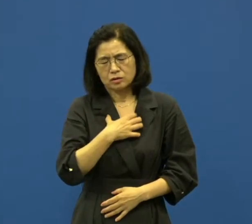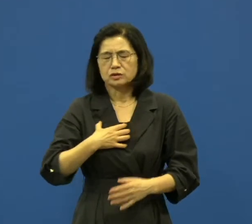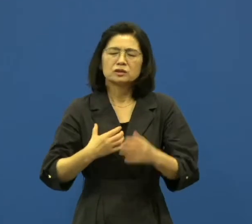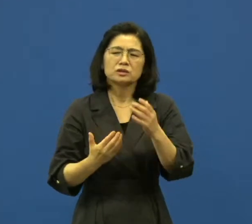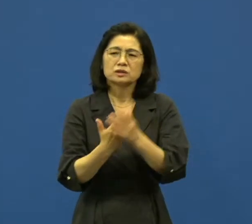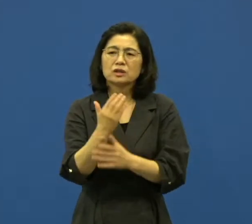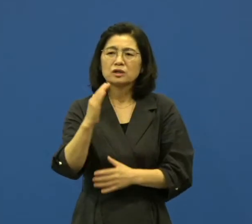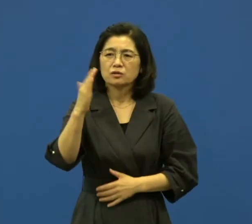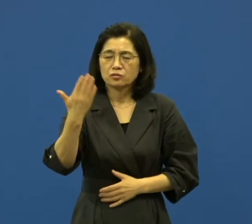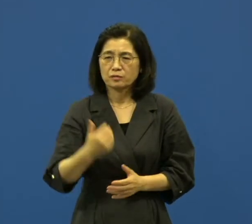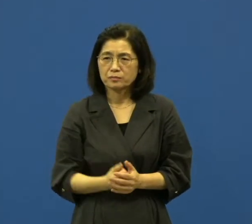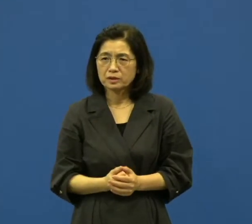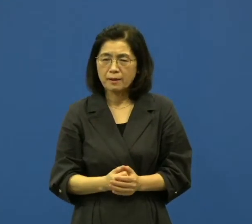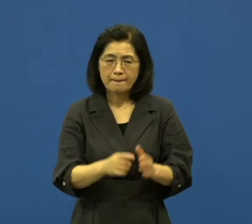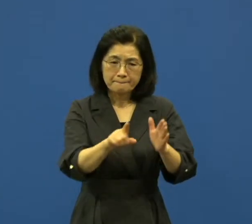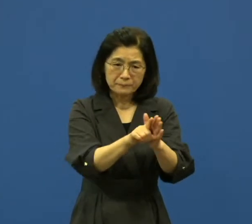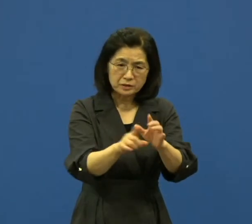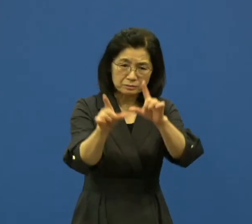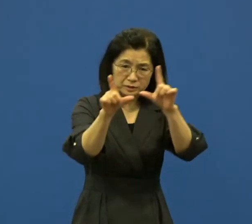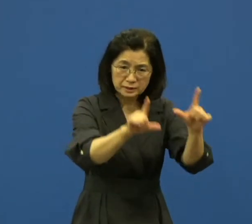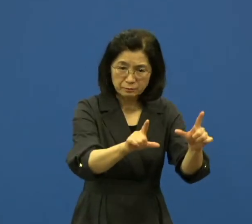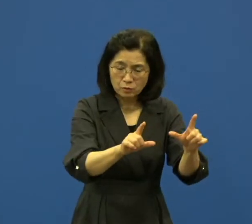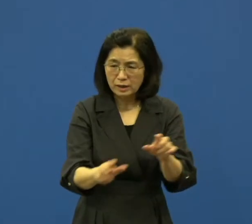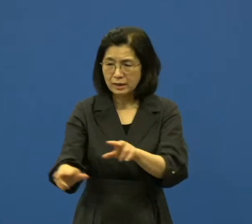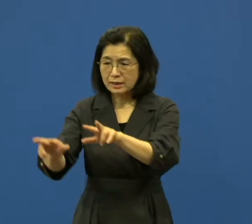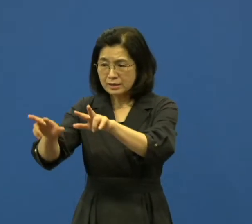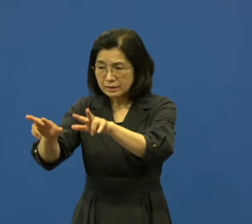현실의 삶에 거대한 벽이 있는 거예요.